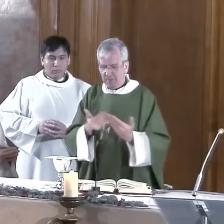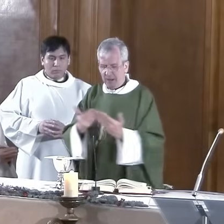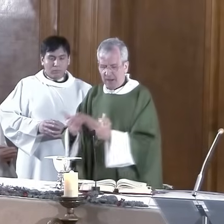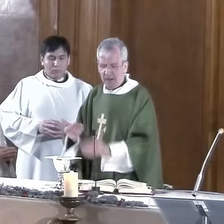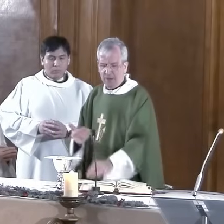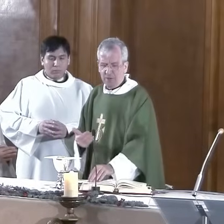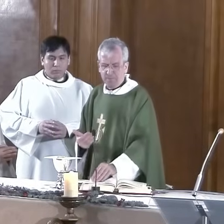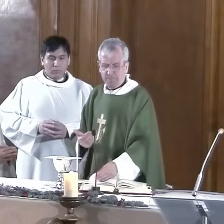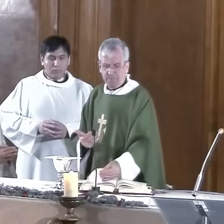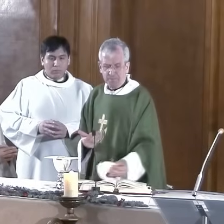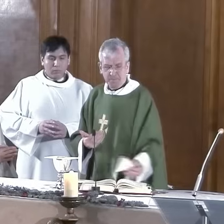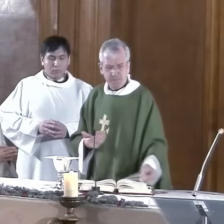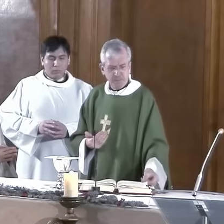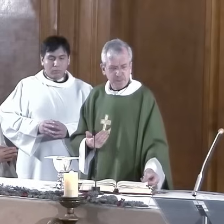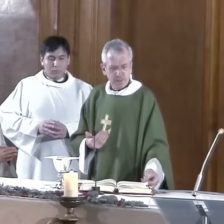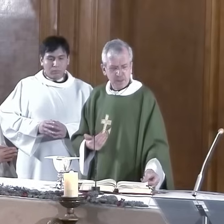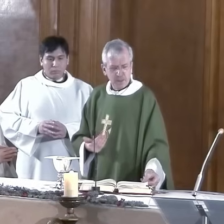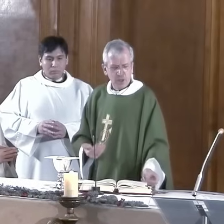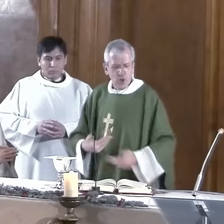del Evangelio.